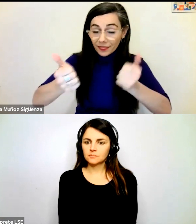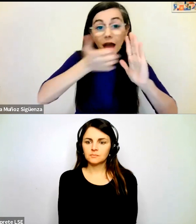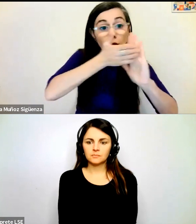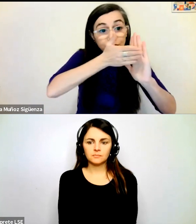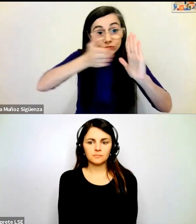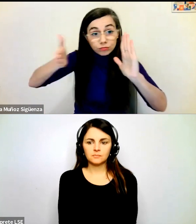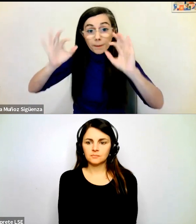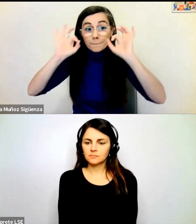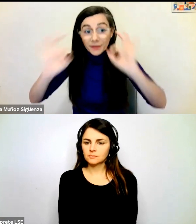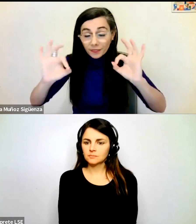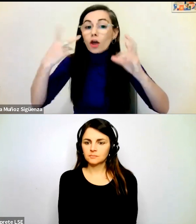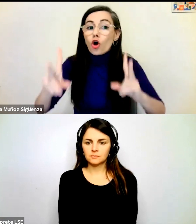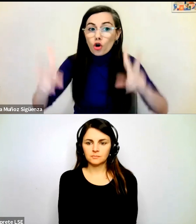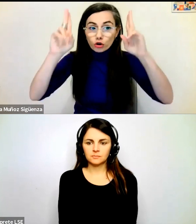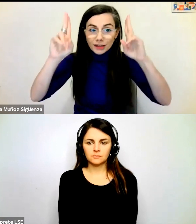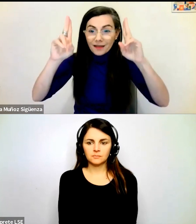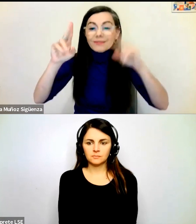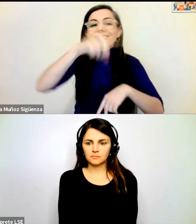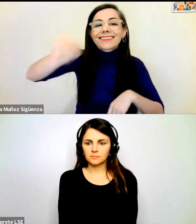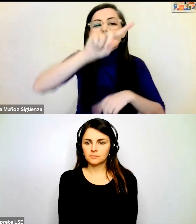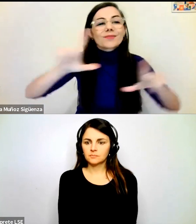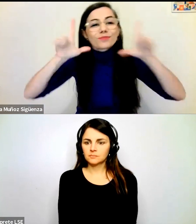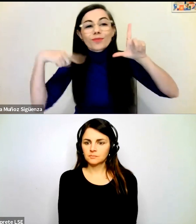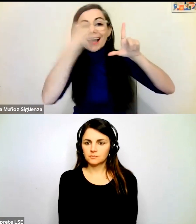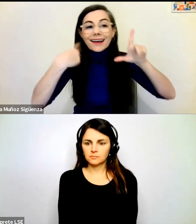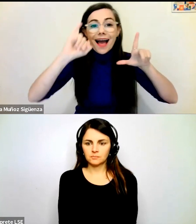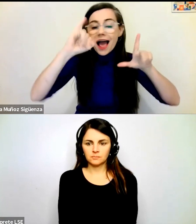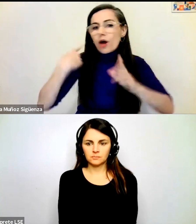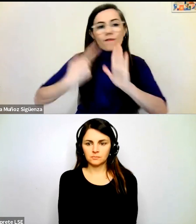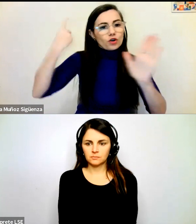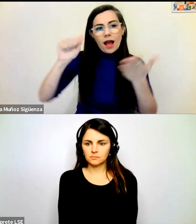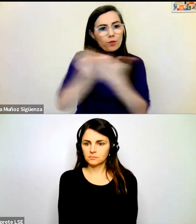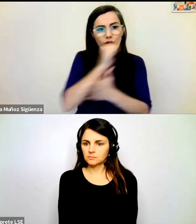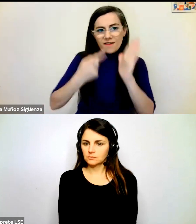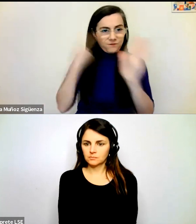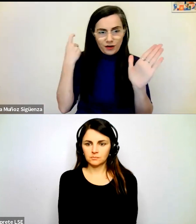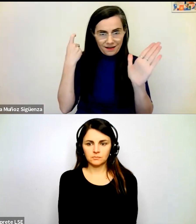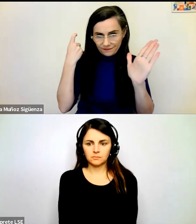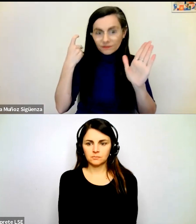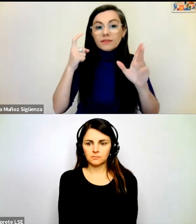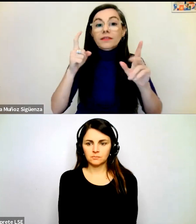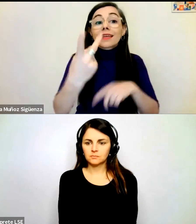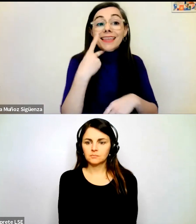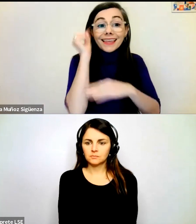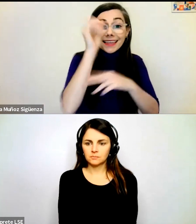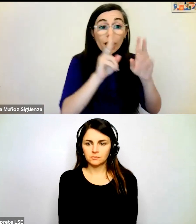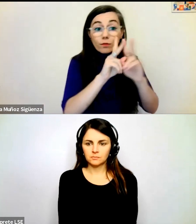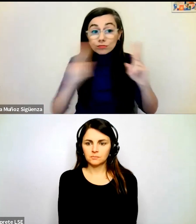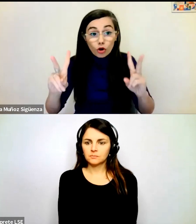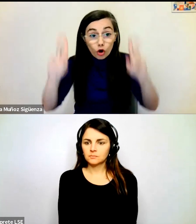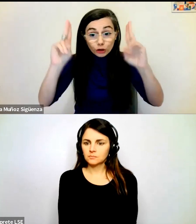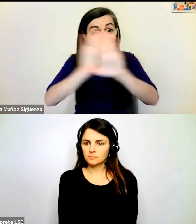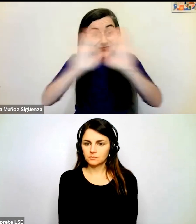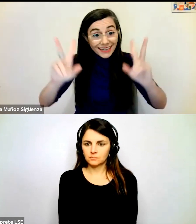yo, desde que empecemos el webinario hasta que finalice, cortaremos ese webinario para que